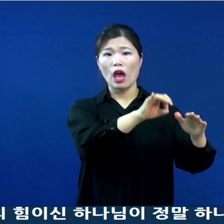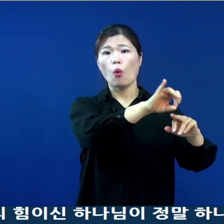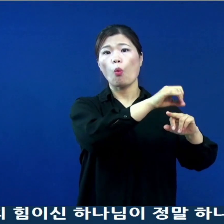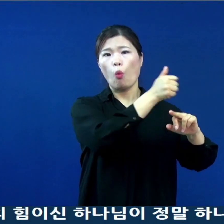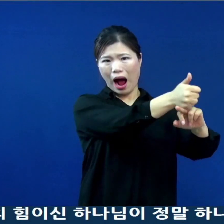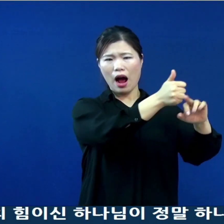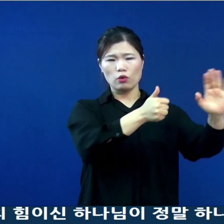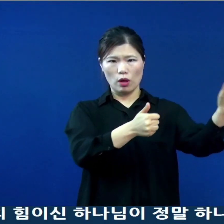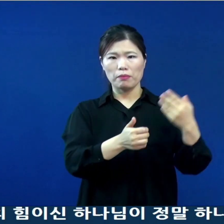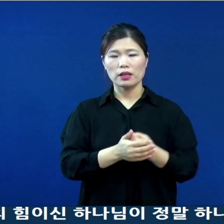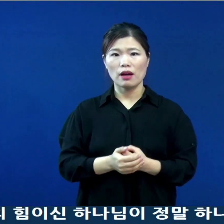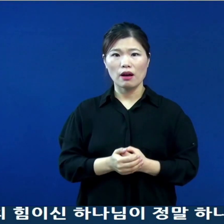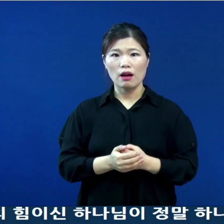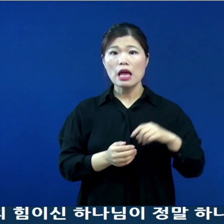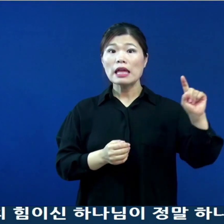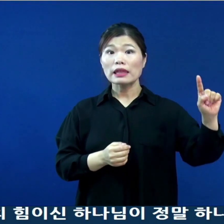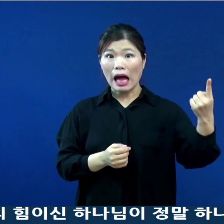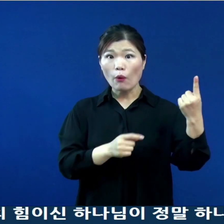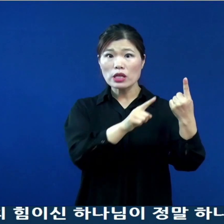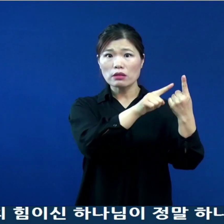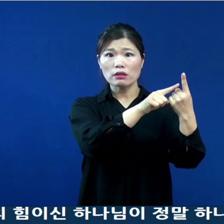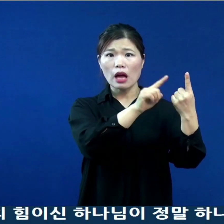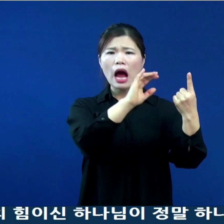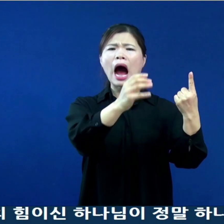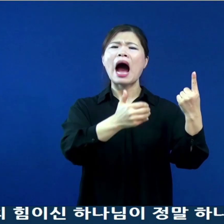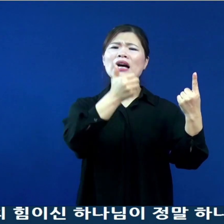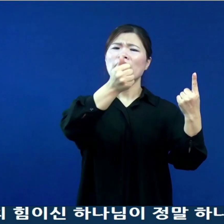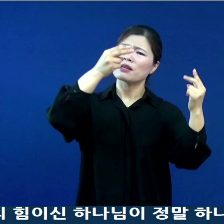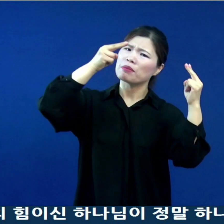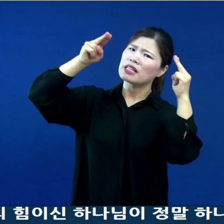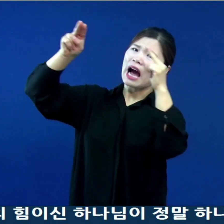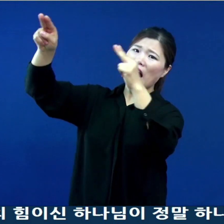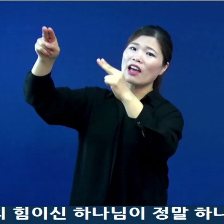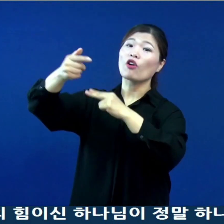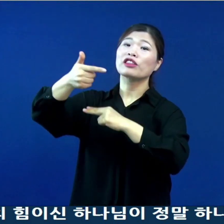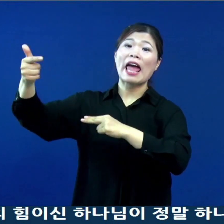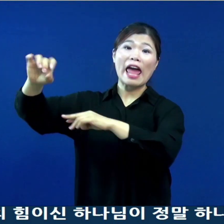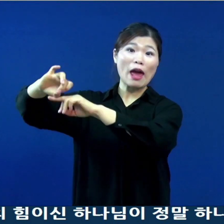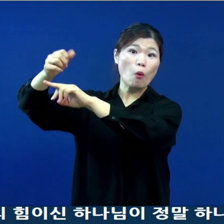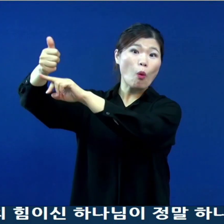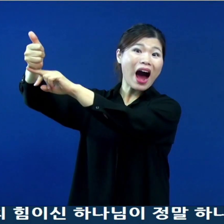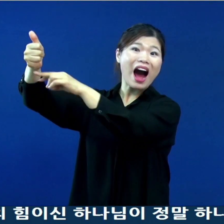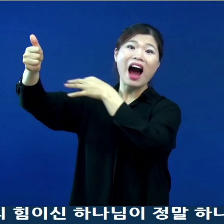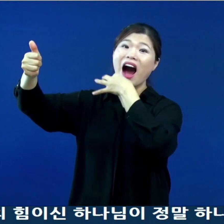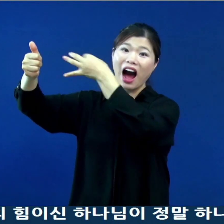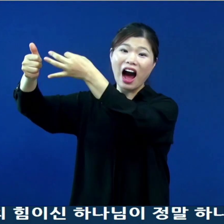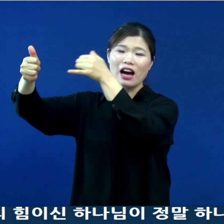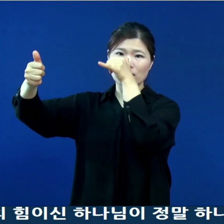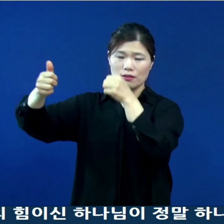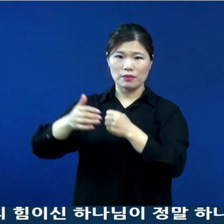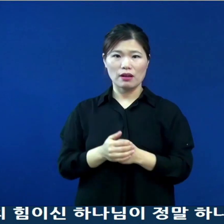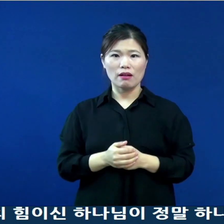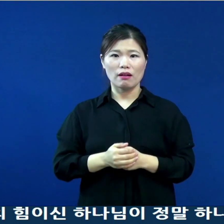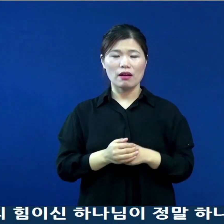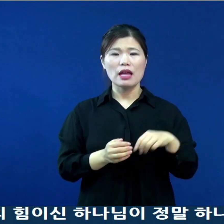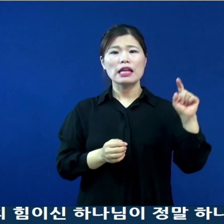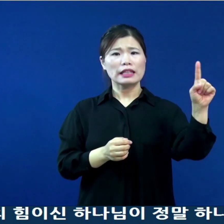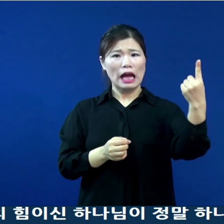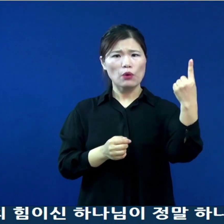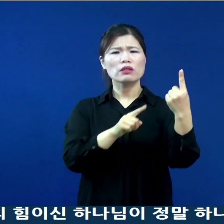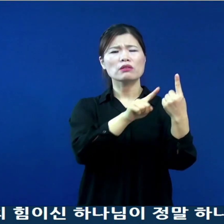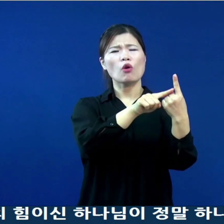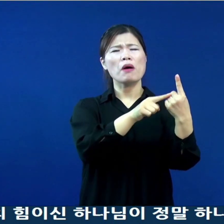그런데 왕 중에 왕인 다윗은 하나님을 향하여 대왕이라고 얘기를 하고 있는 것이죠. 다윗은